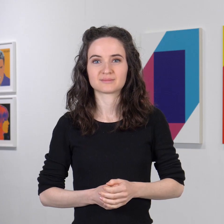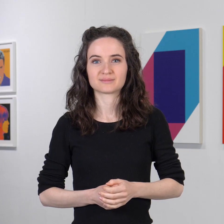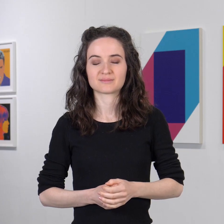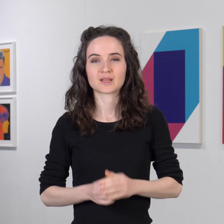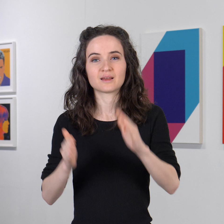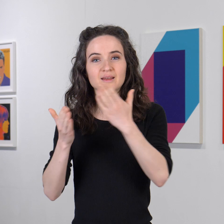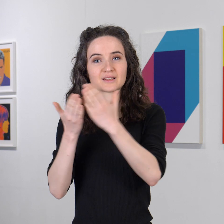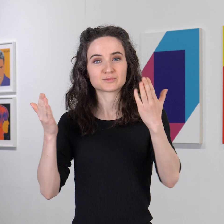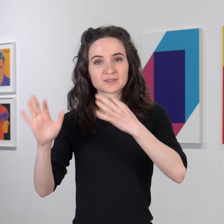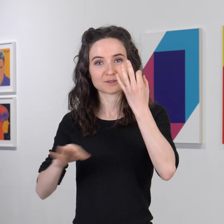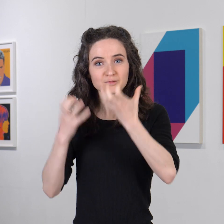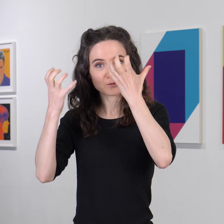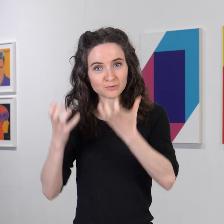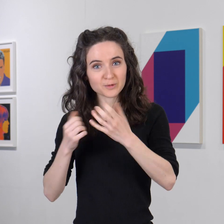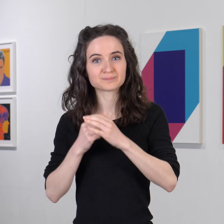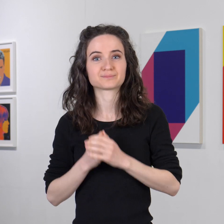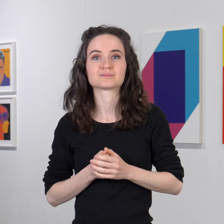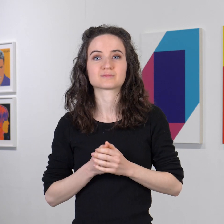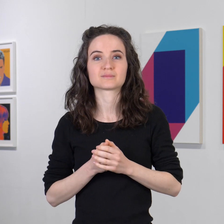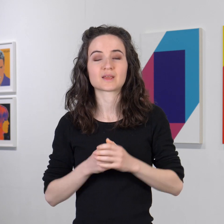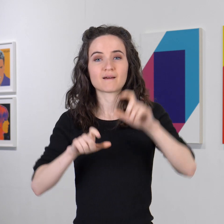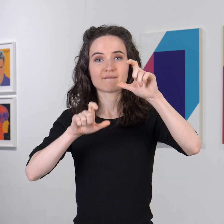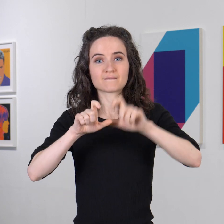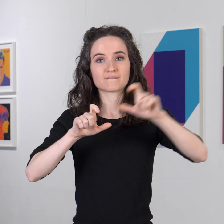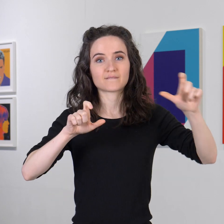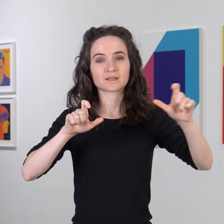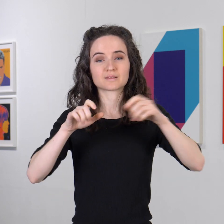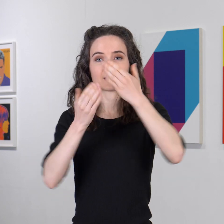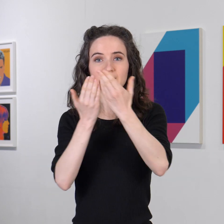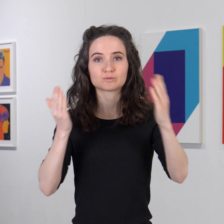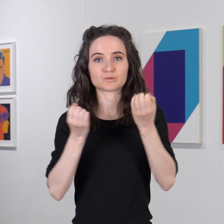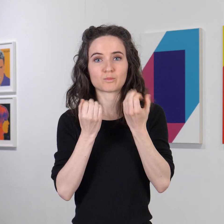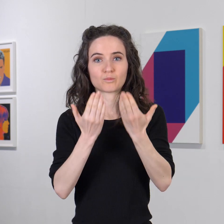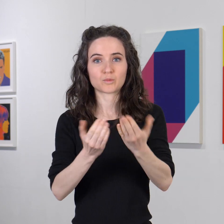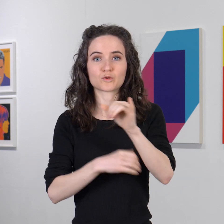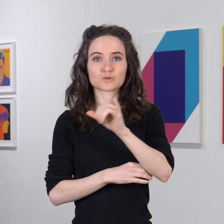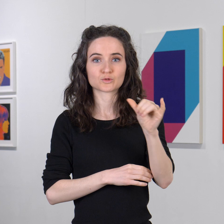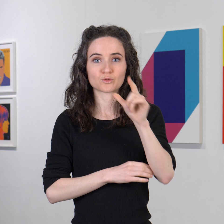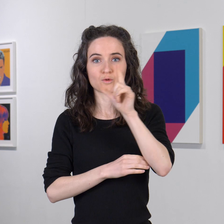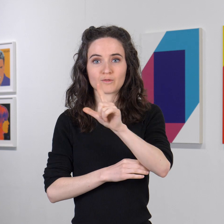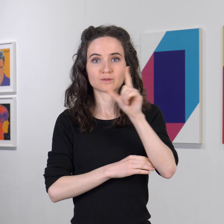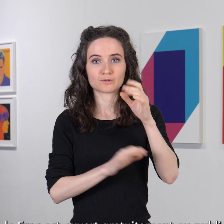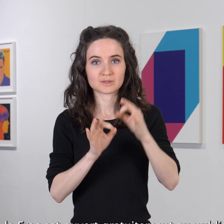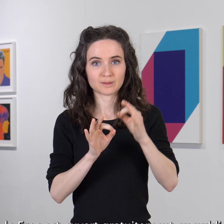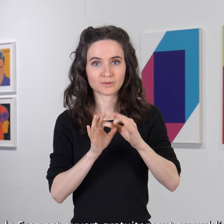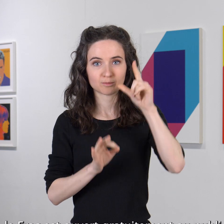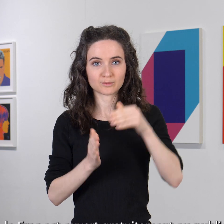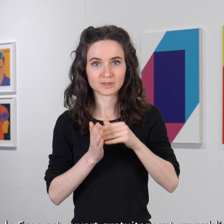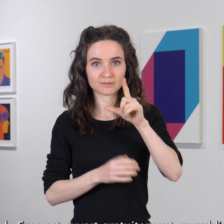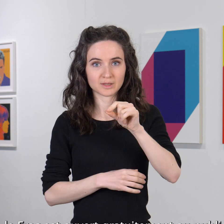Venez découvrir l'exposition à Sotteville-lès-Rouen et jusqu'au 22 septembre 2024. Le FRAC est